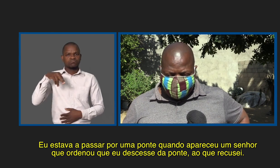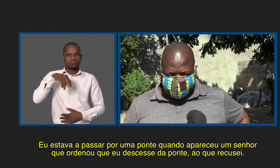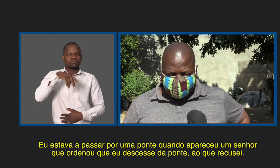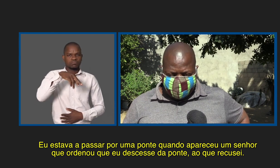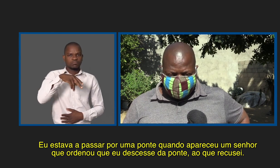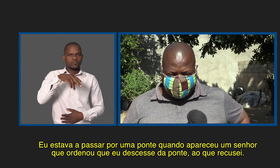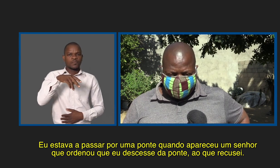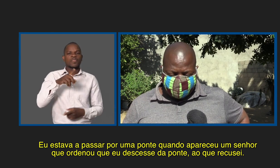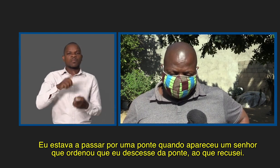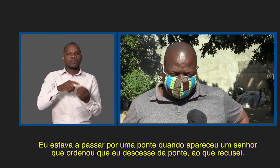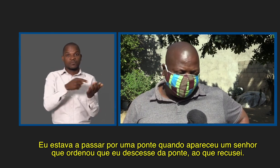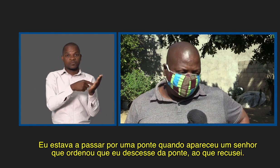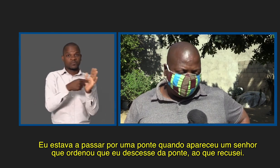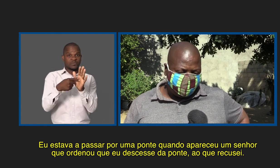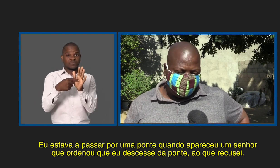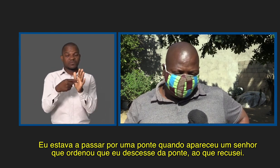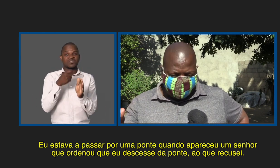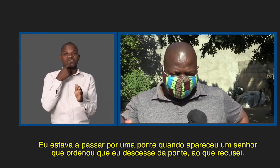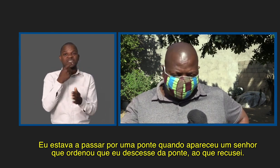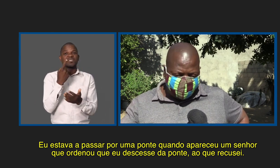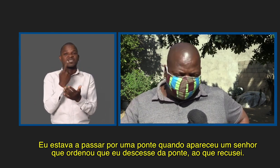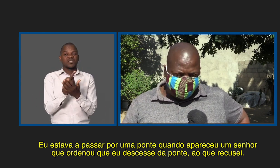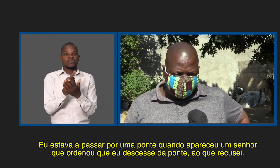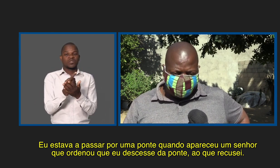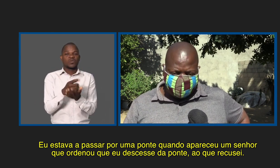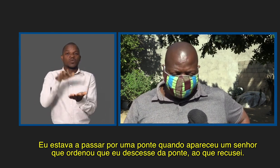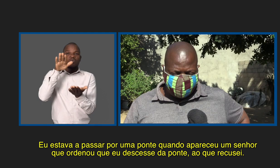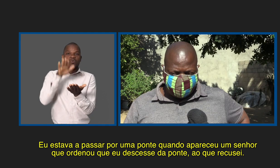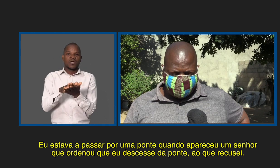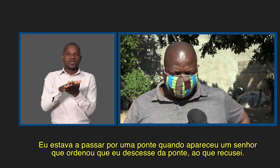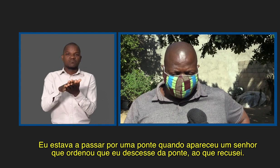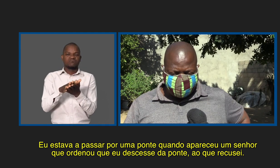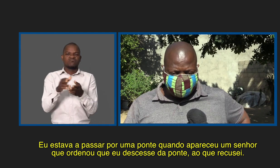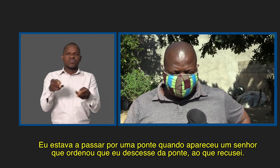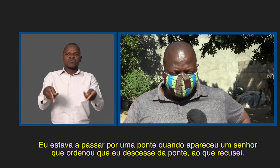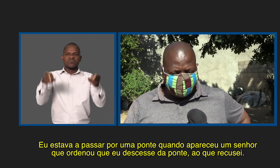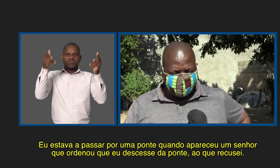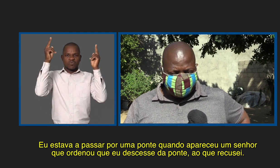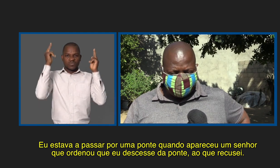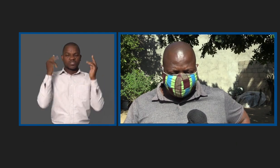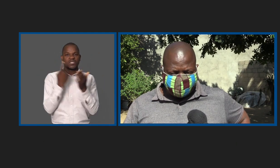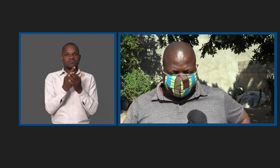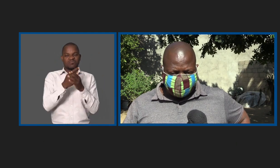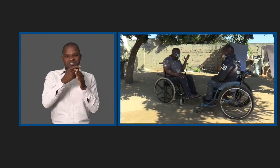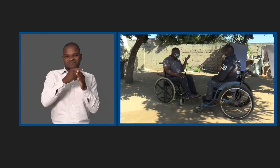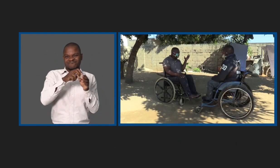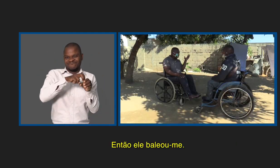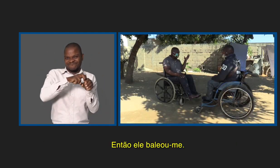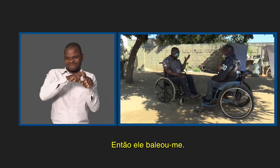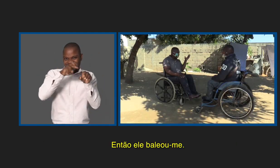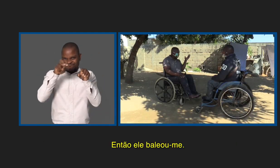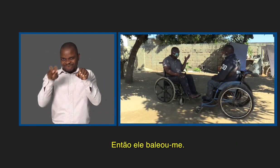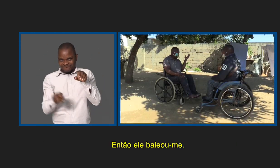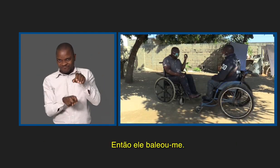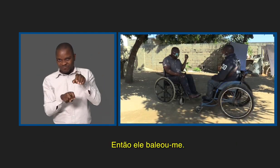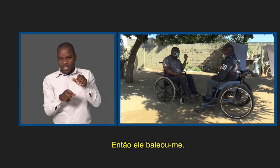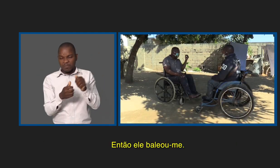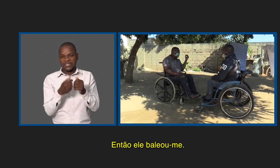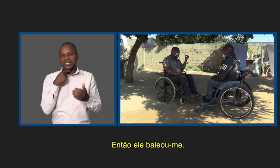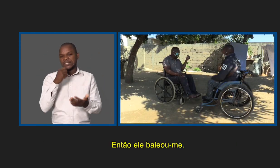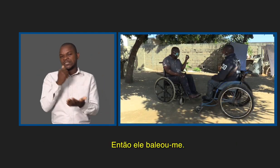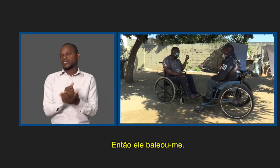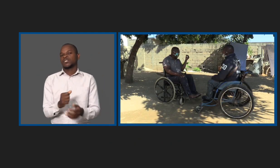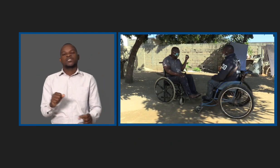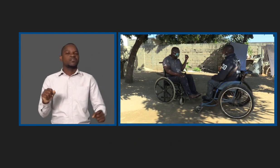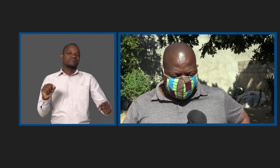Então, a mostrar ele disse para eu descer embaixo da ponte e eu disse não, eu não posso descer. Então, ali me baleou.